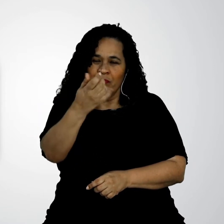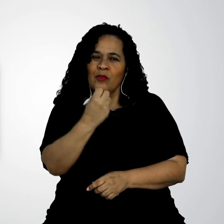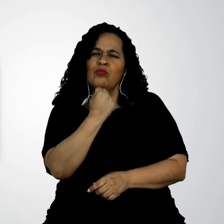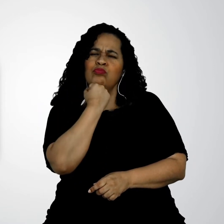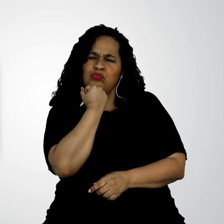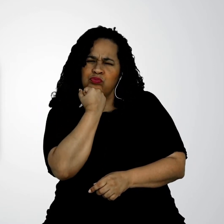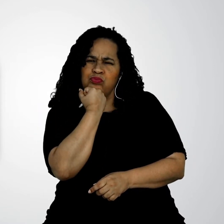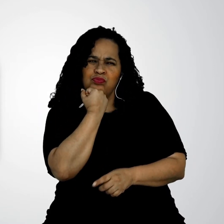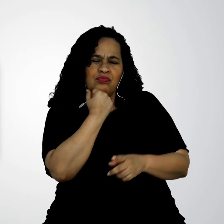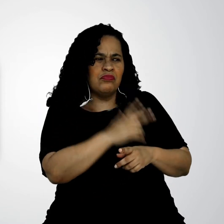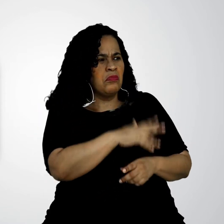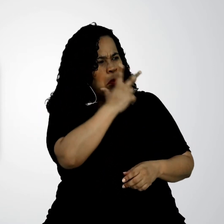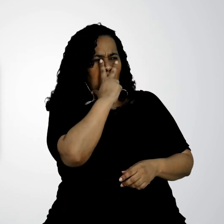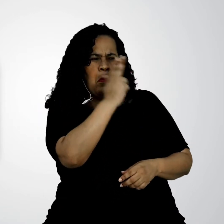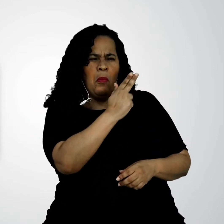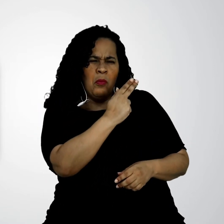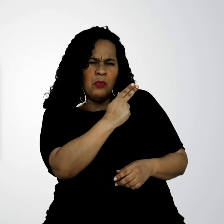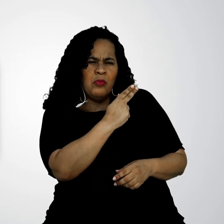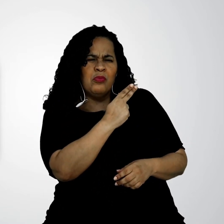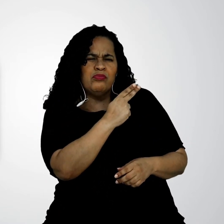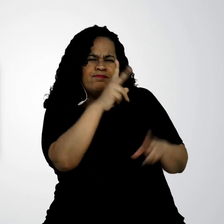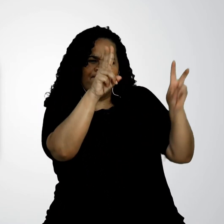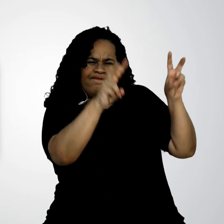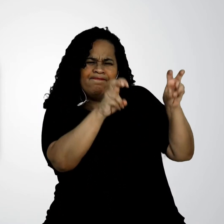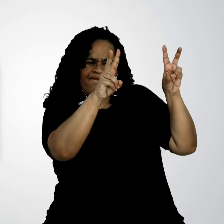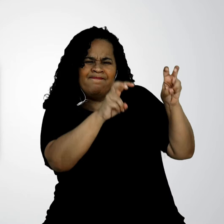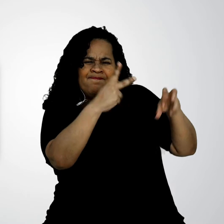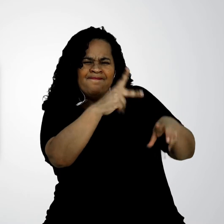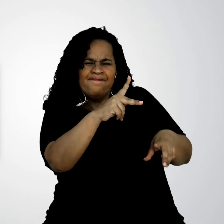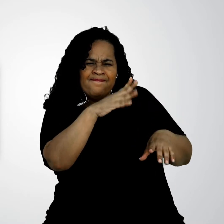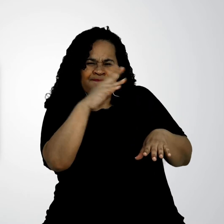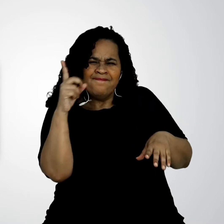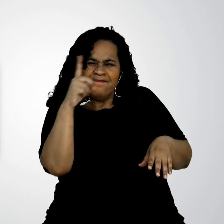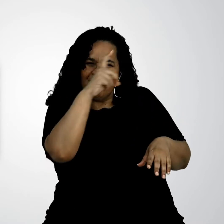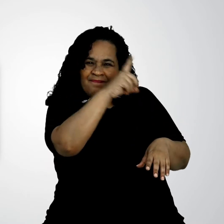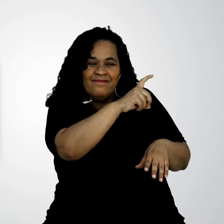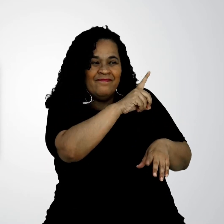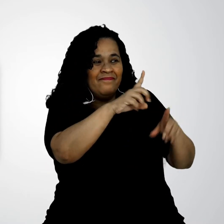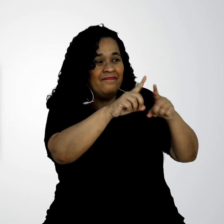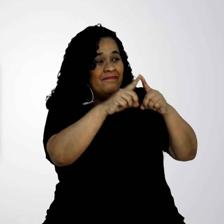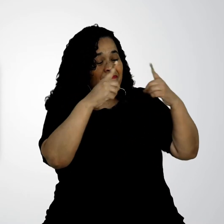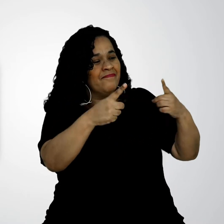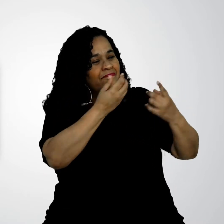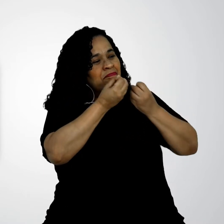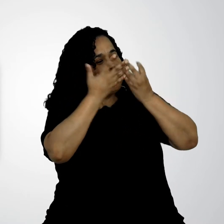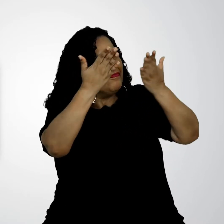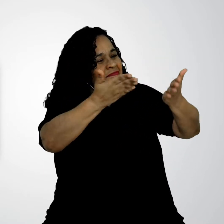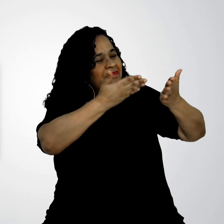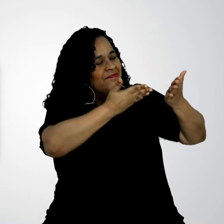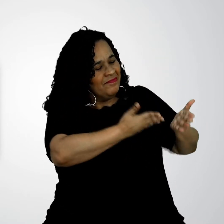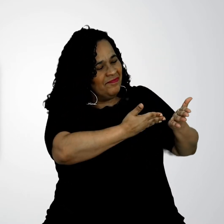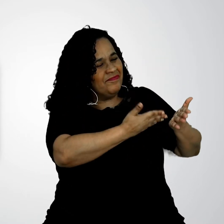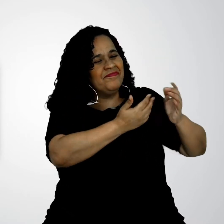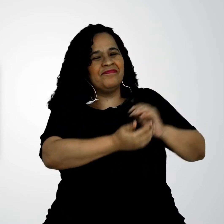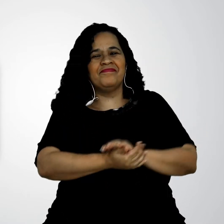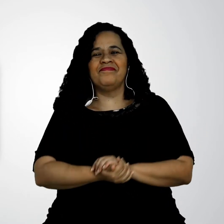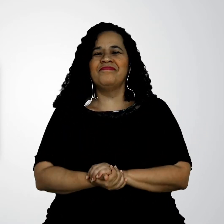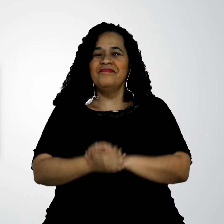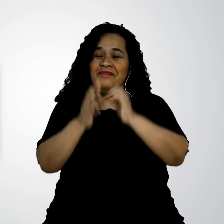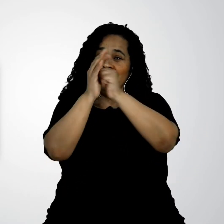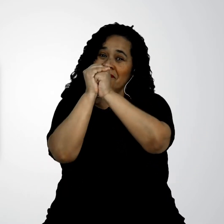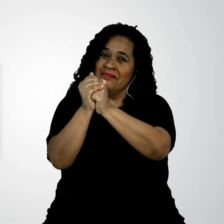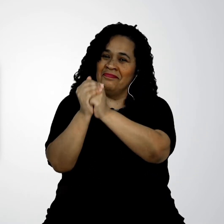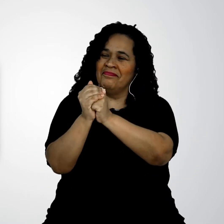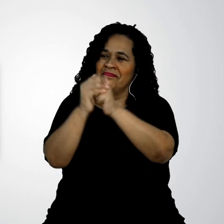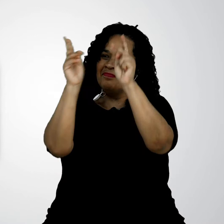de que você ficou com os temas mais difíceis, né? Mas seja bem-vindo, que seja um tempo abençoador mais uma vez. amém, amém.